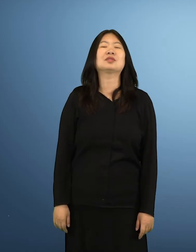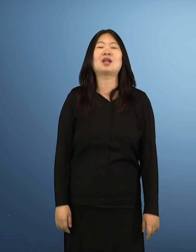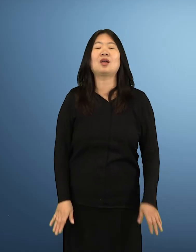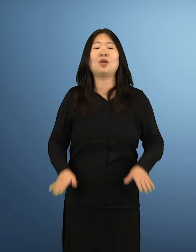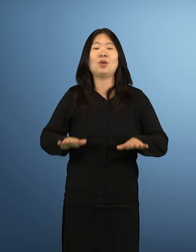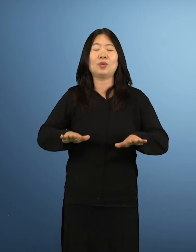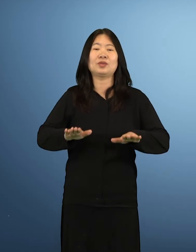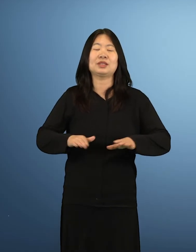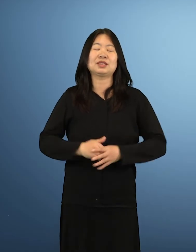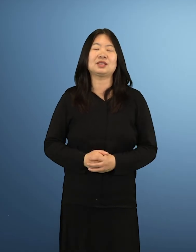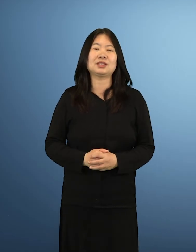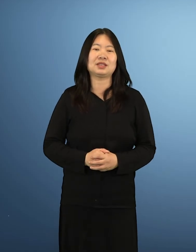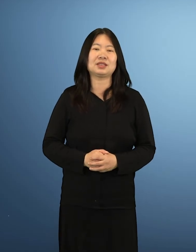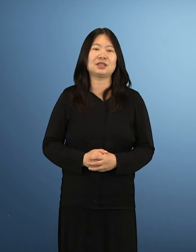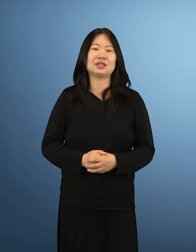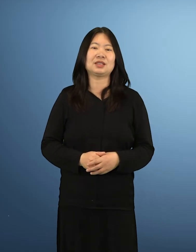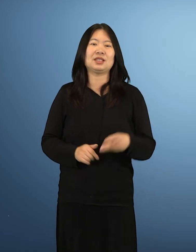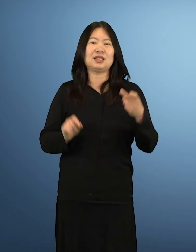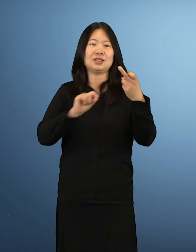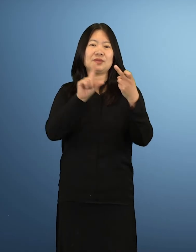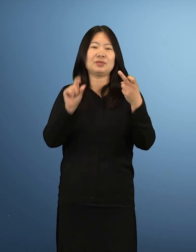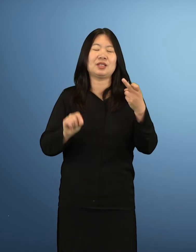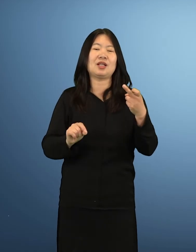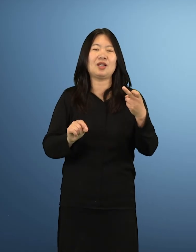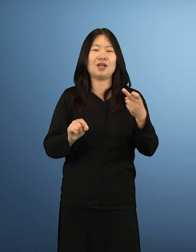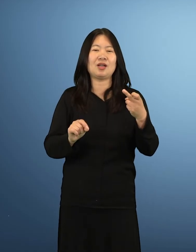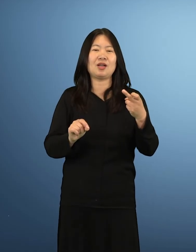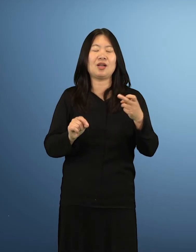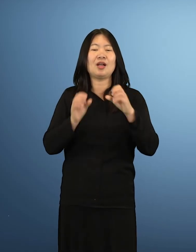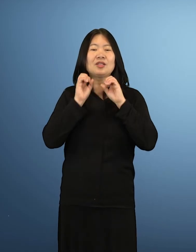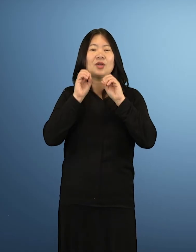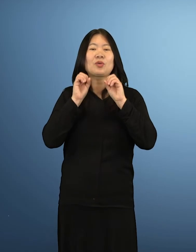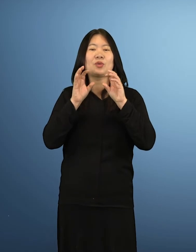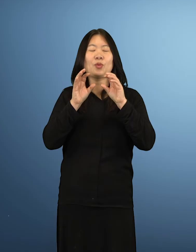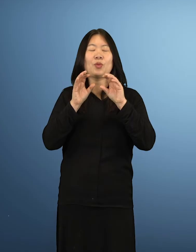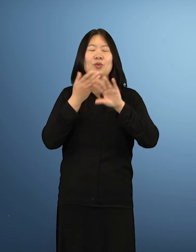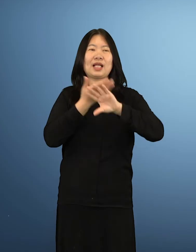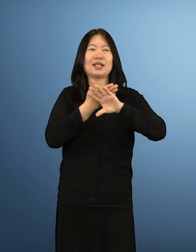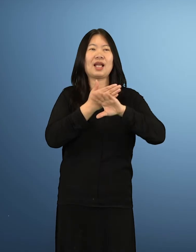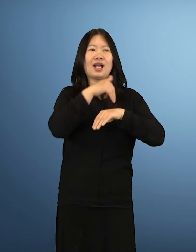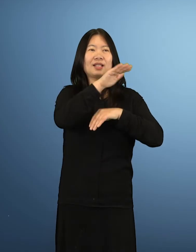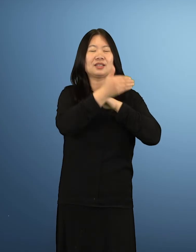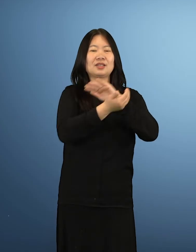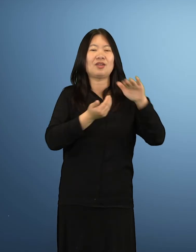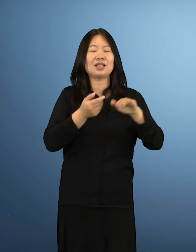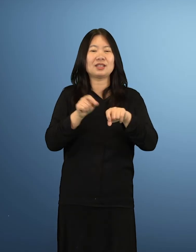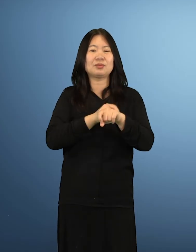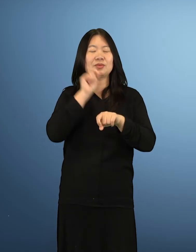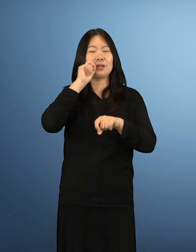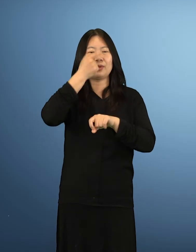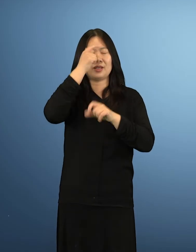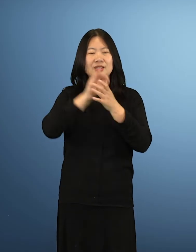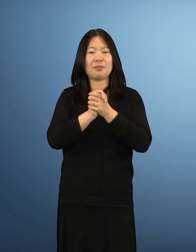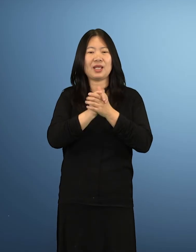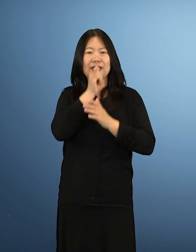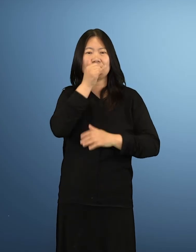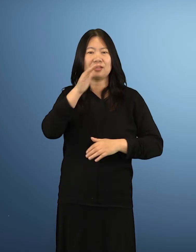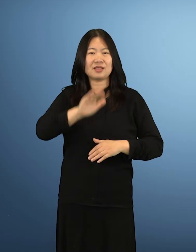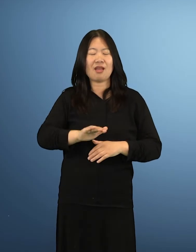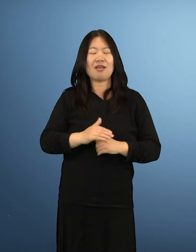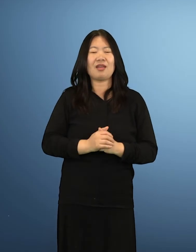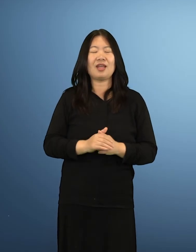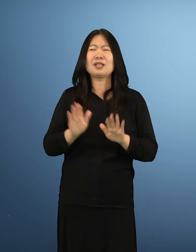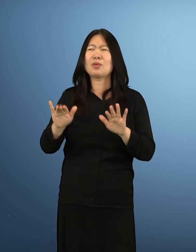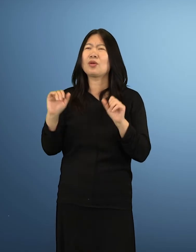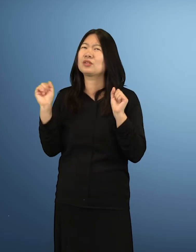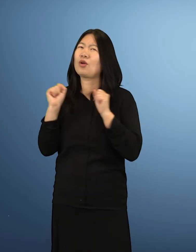그래서 오는 이제 12월 우리 선교 가기 전에 늘 특세 하지 않습니까? 이번 겨울 특세는